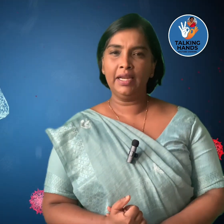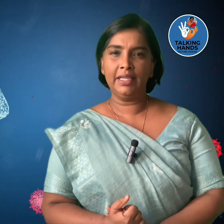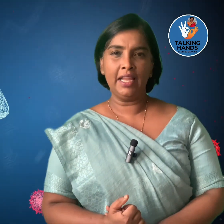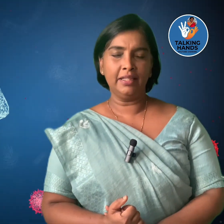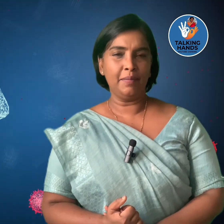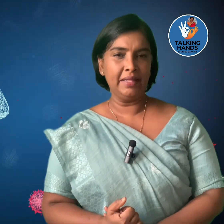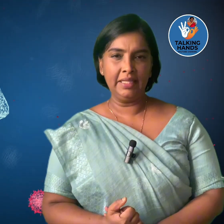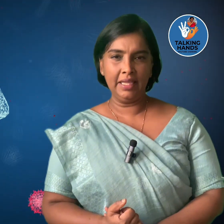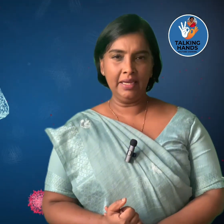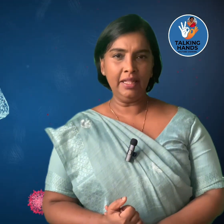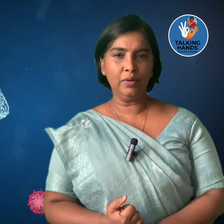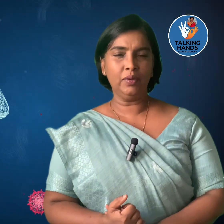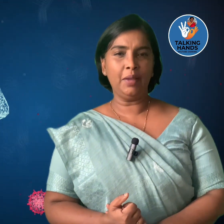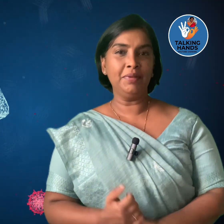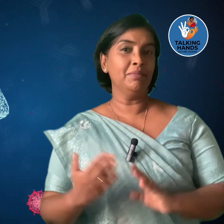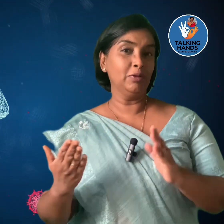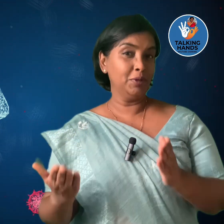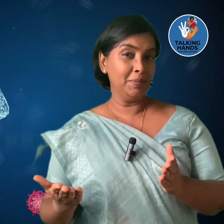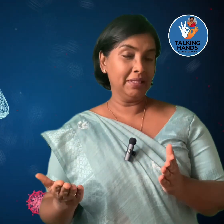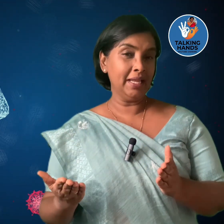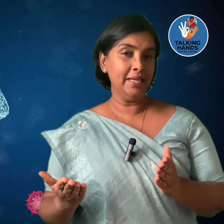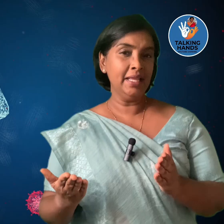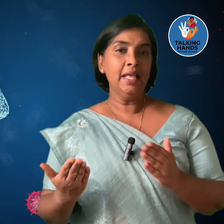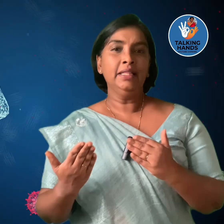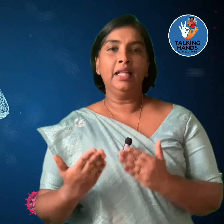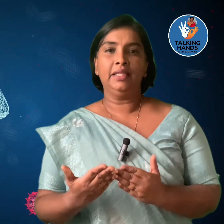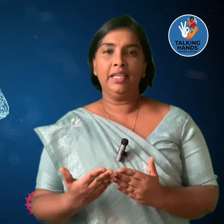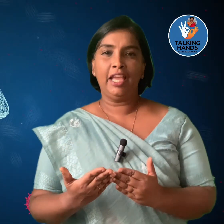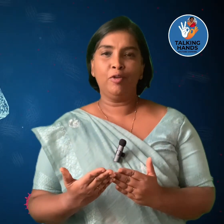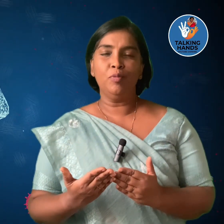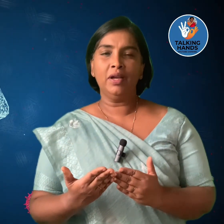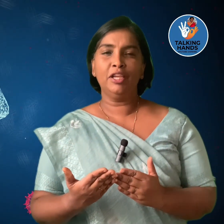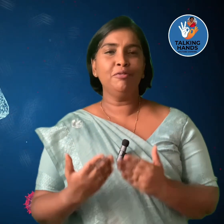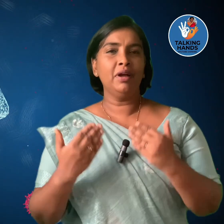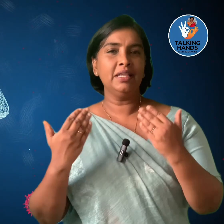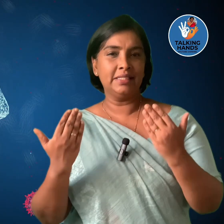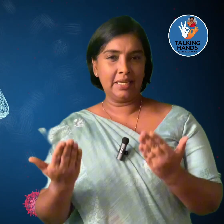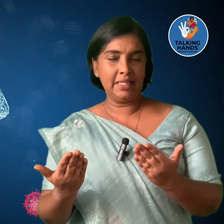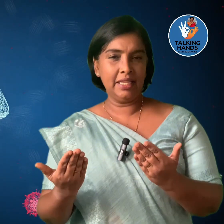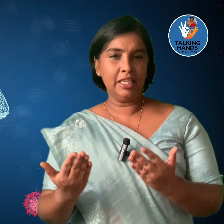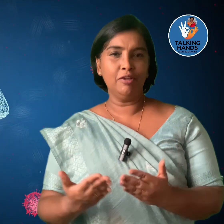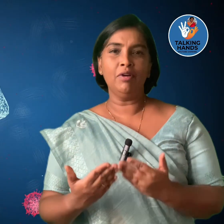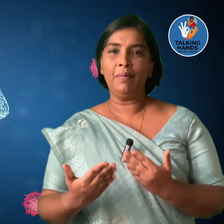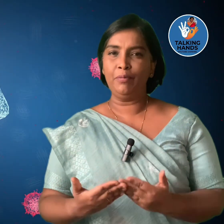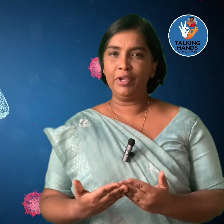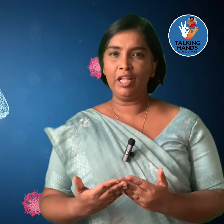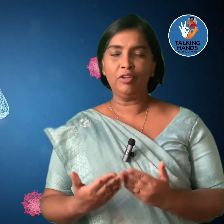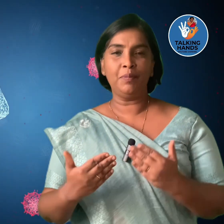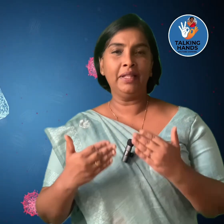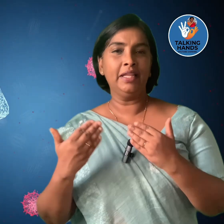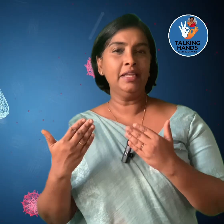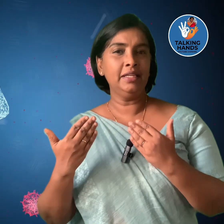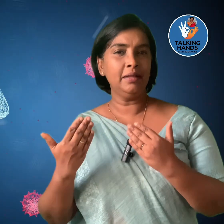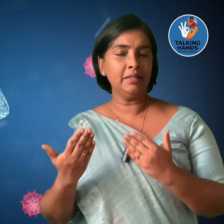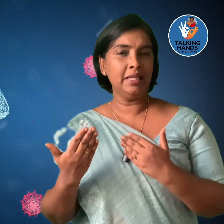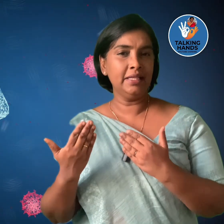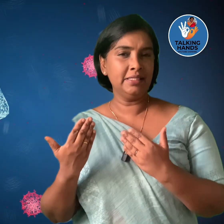කියන්න තමයි තියෙන්නේ. එතකොට අපි ඔබට මතකයිනේ දතේ කැක්කුමක් කිව්වා, හිස රදේ කිව්වා, පපුවේ කැතල අපි එතෙන්ට ඒ